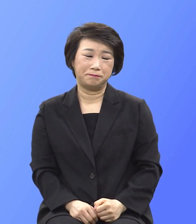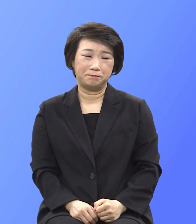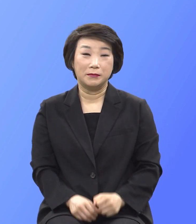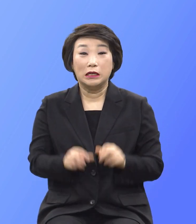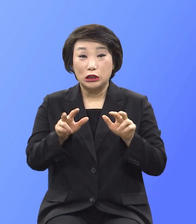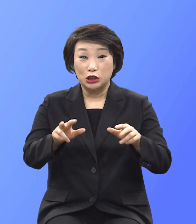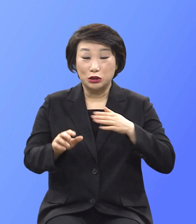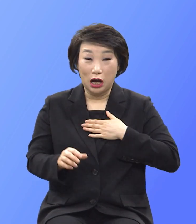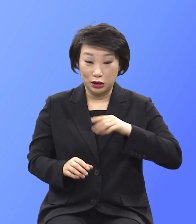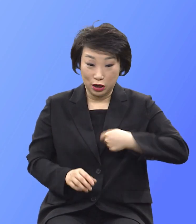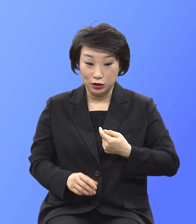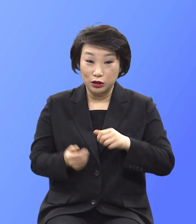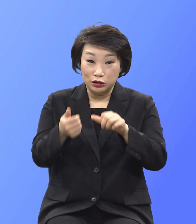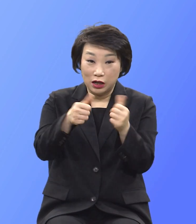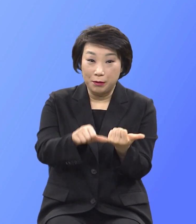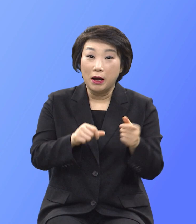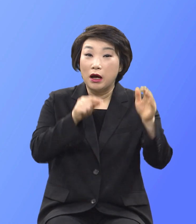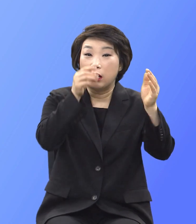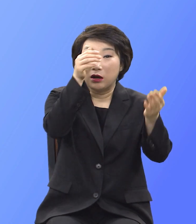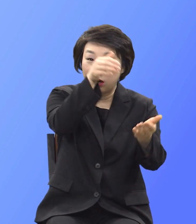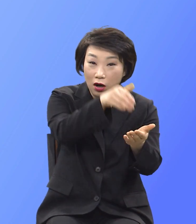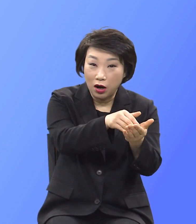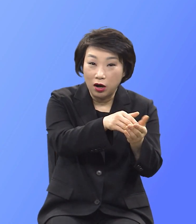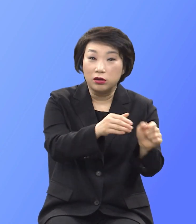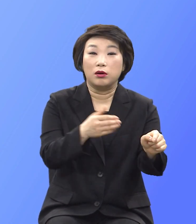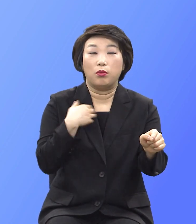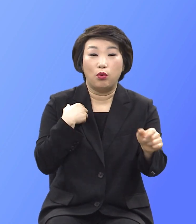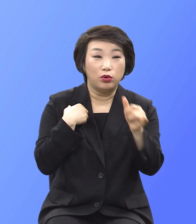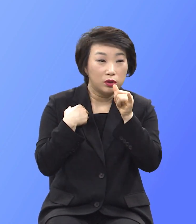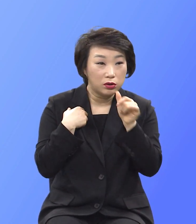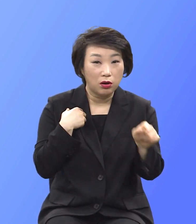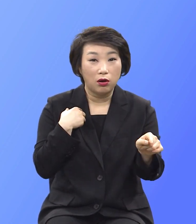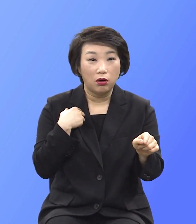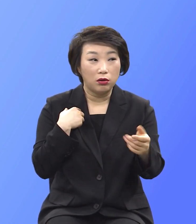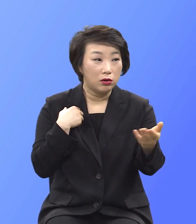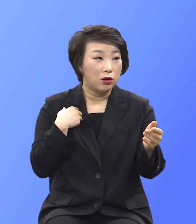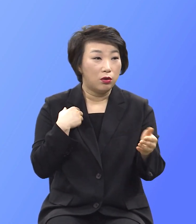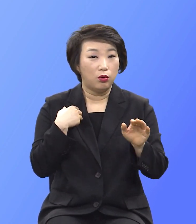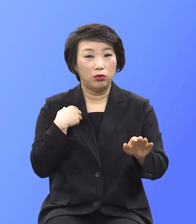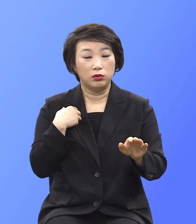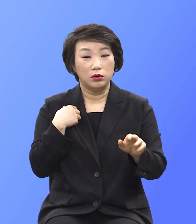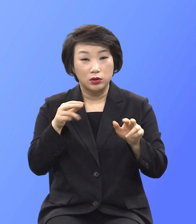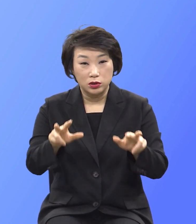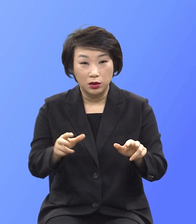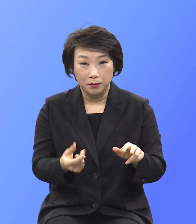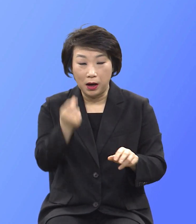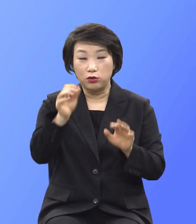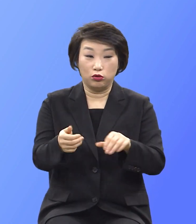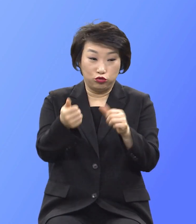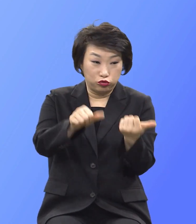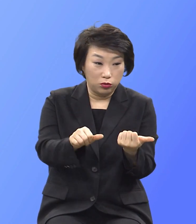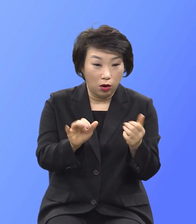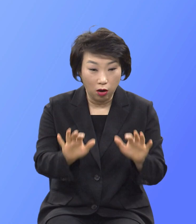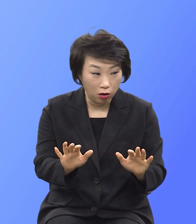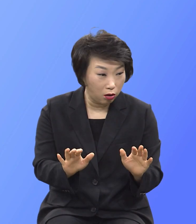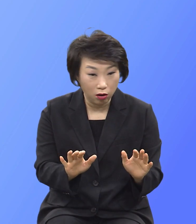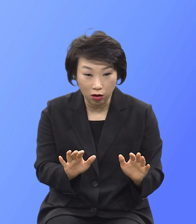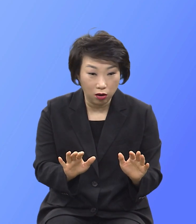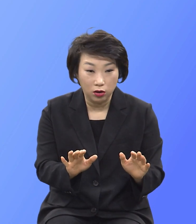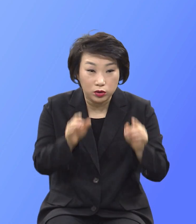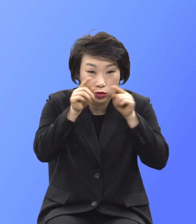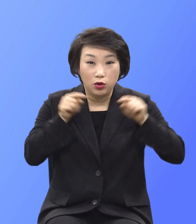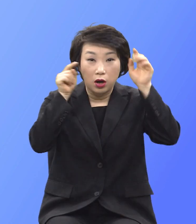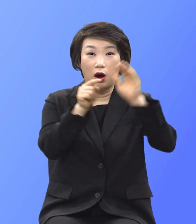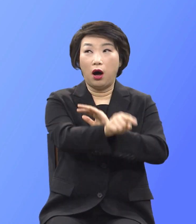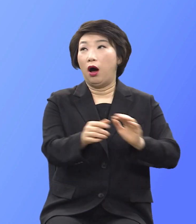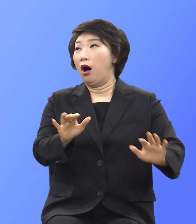지금 자신이 사망에 도달했다는 사실을 모르는 사람은 오늘 당장에 딱 죽으면 지옥